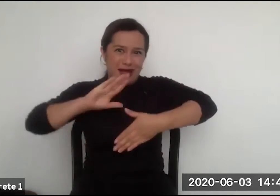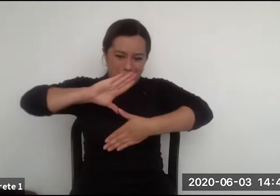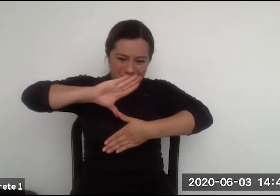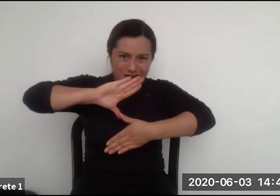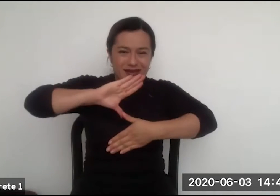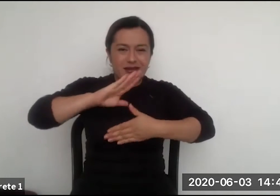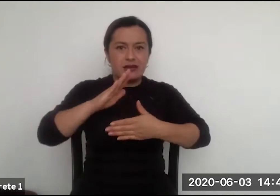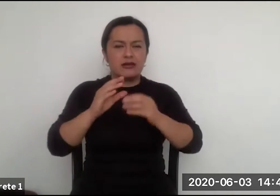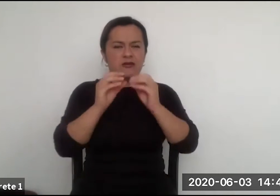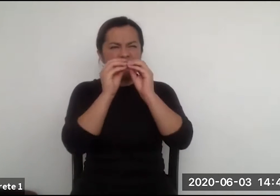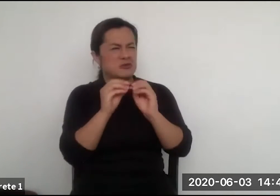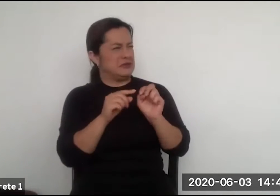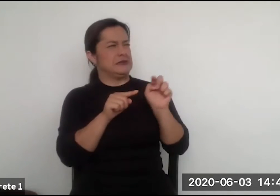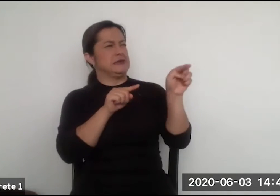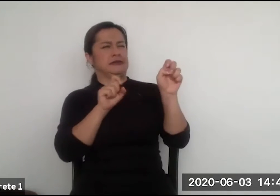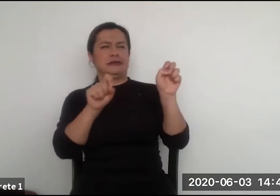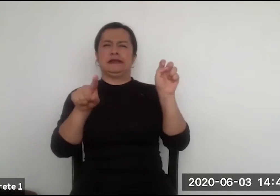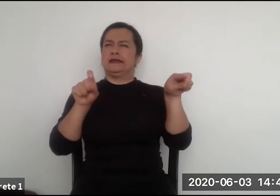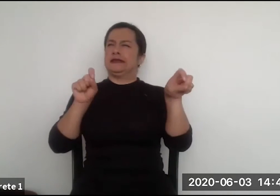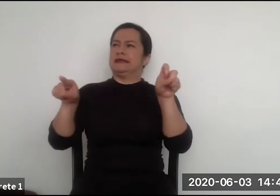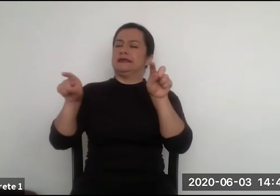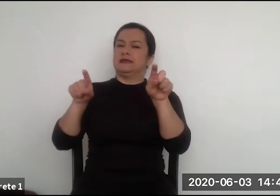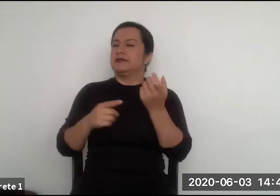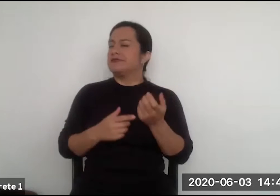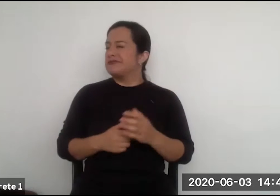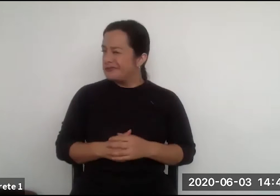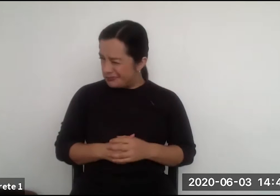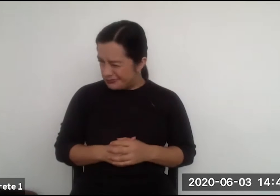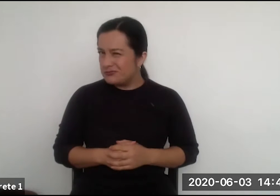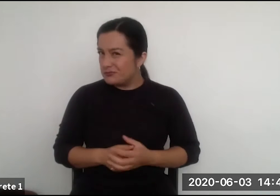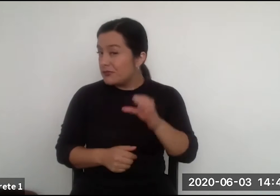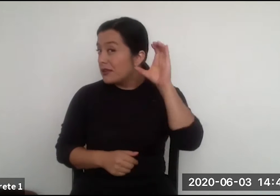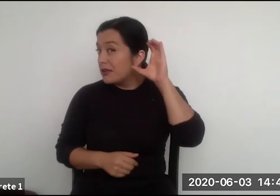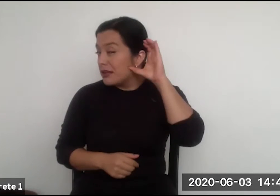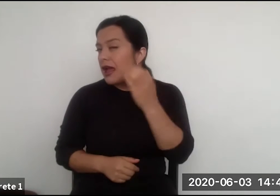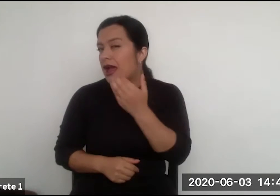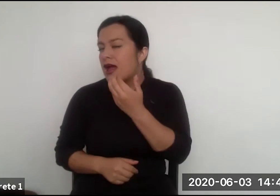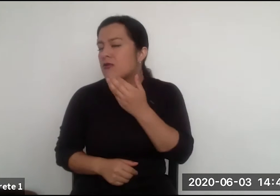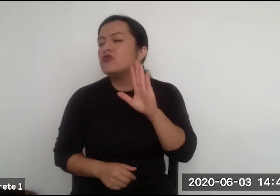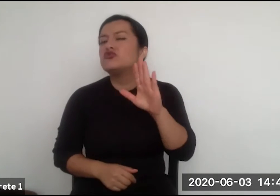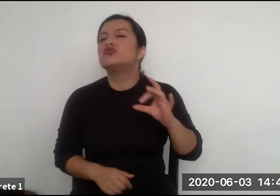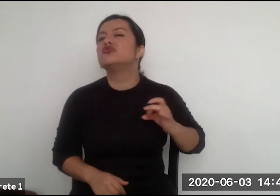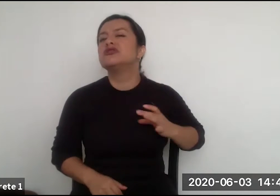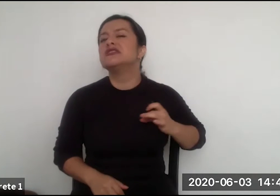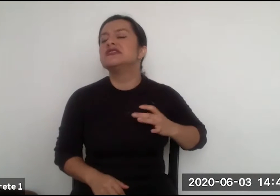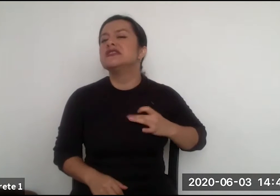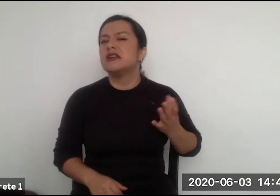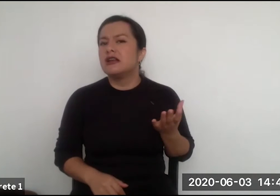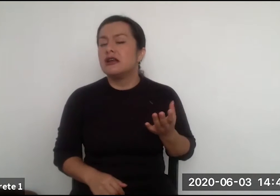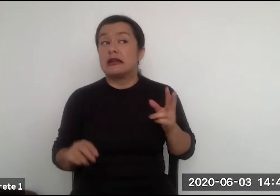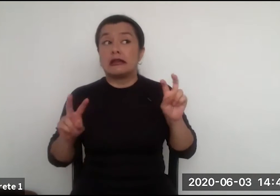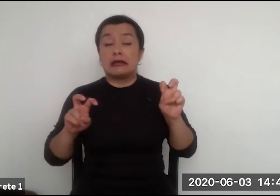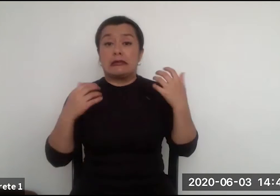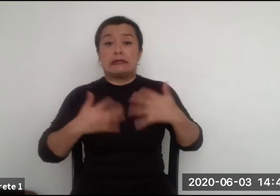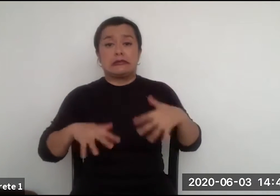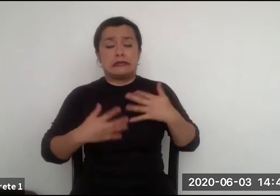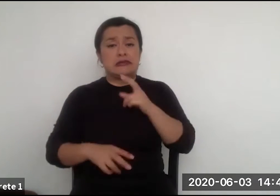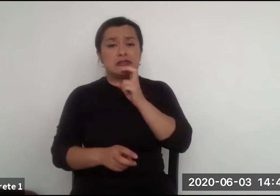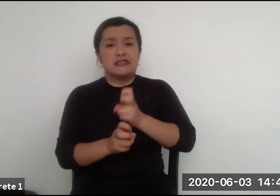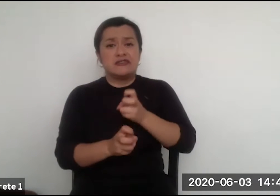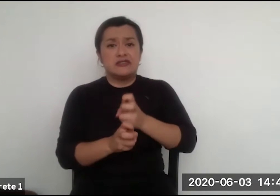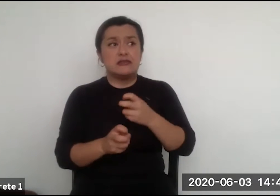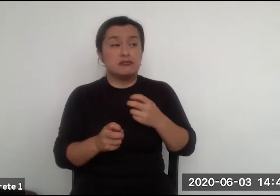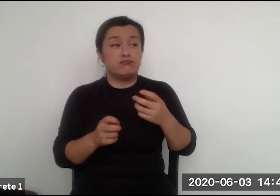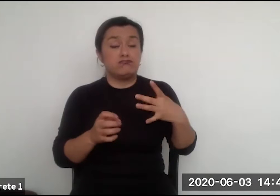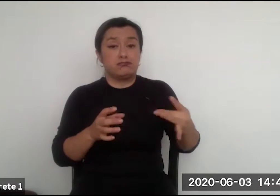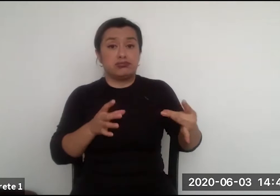con tonalidades distintas. Es muy disímil lo que está ocurriendo ahora en Chile, por ejemplo, con el recrudecimiento del